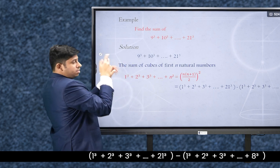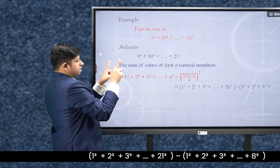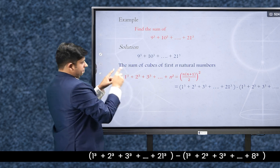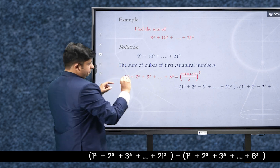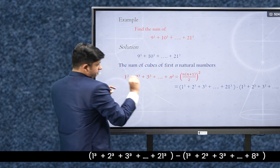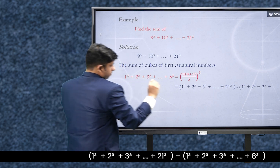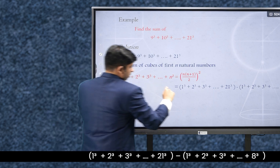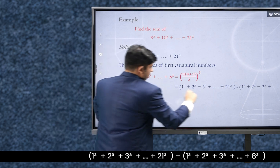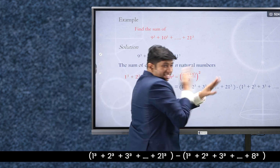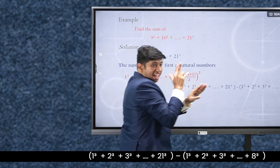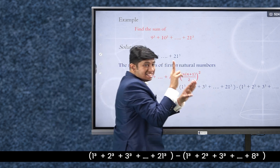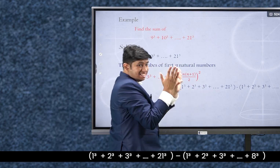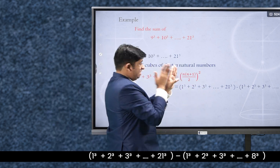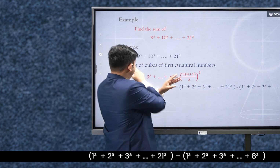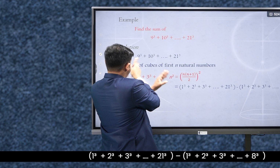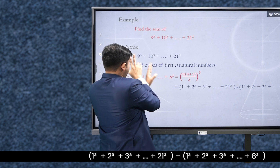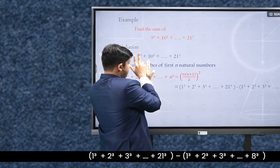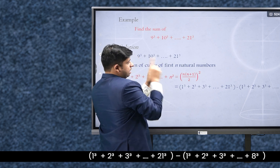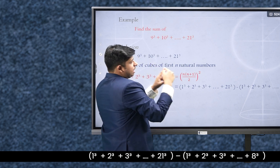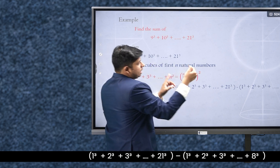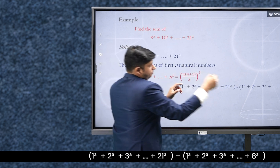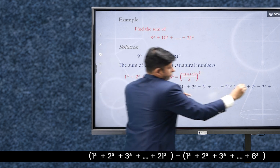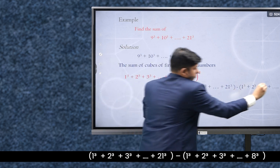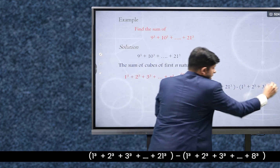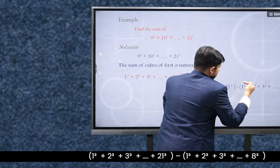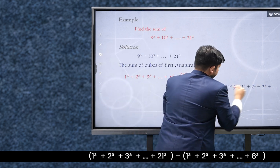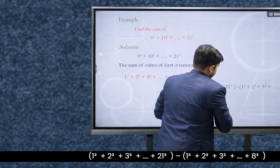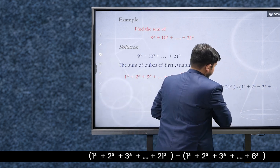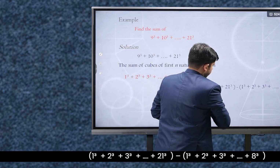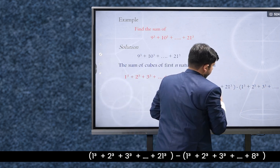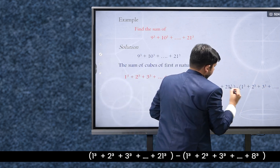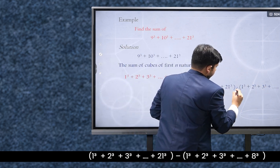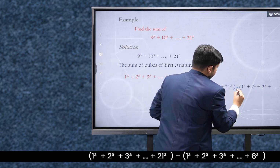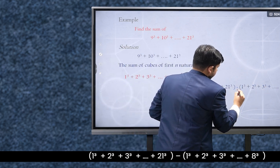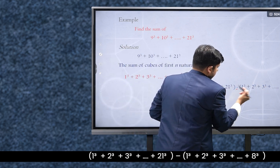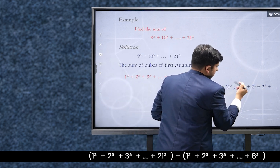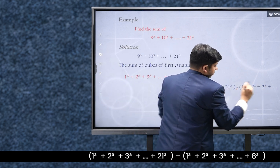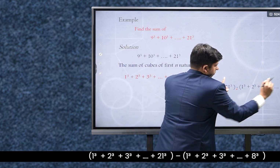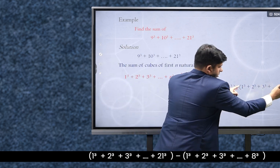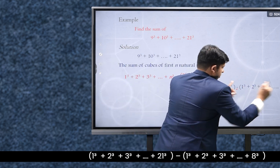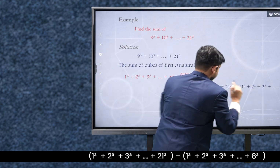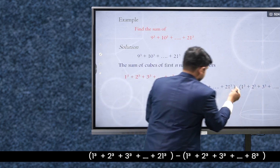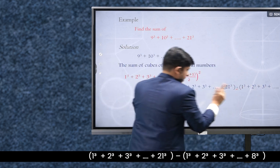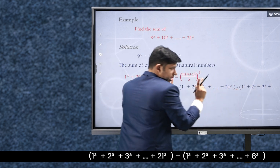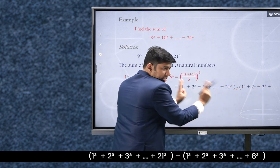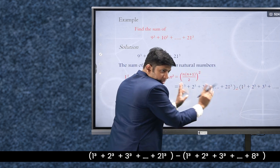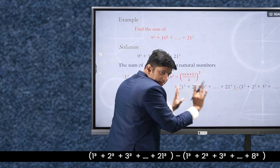ప్లస్ 21 క్యూబ్ మైనస్ 1 క్యూబ్ ప్లస్ 2 క్యూబ్ ప్లస్ 3 క్యూబ్ ప్లస్ అండ్ సో ఆన్